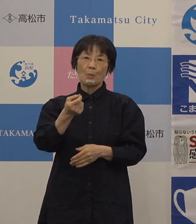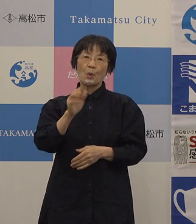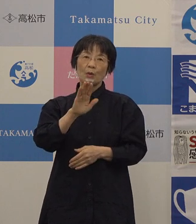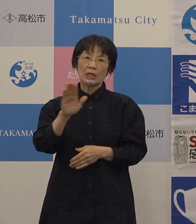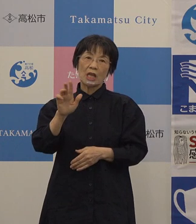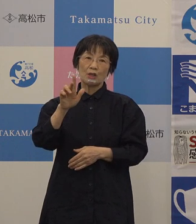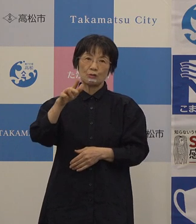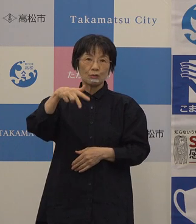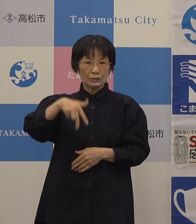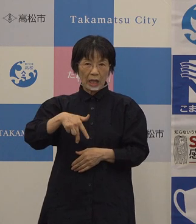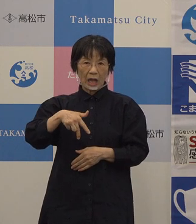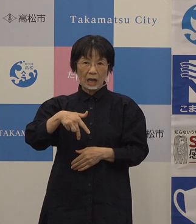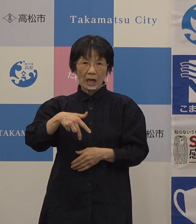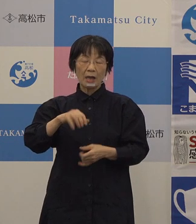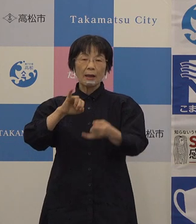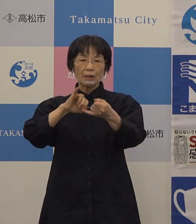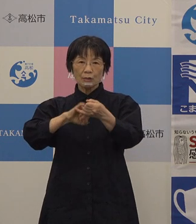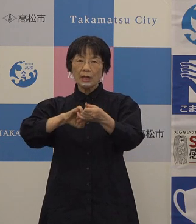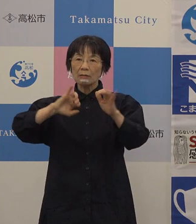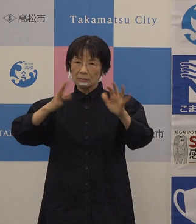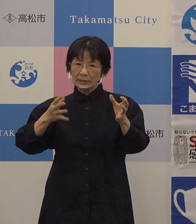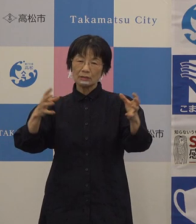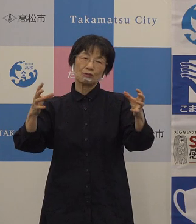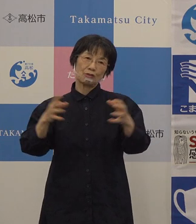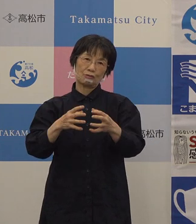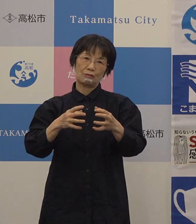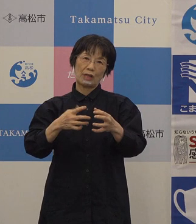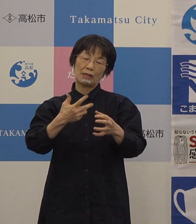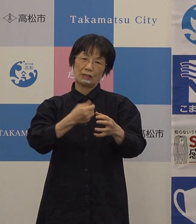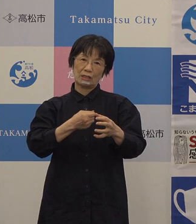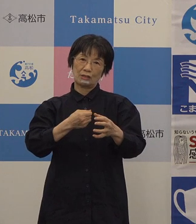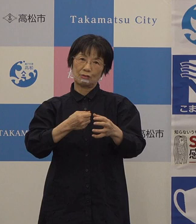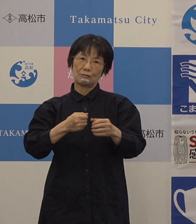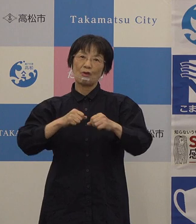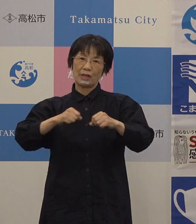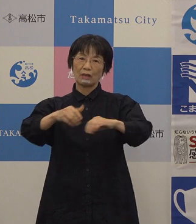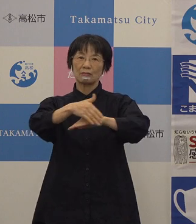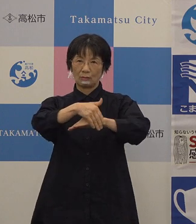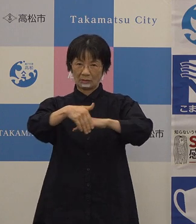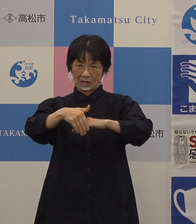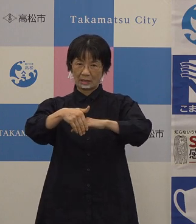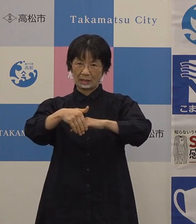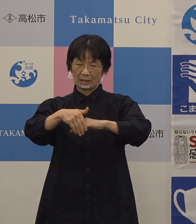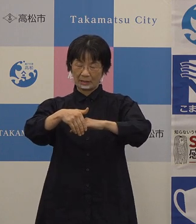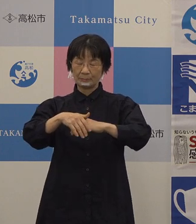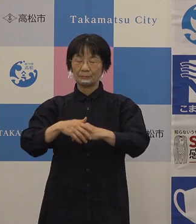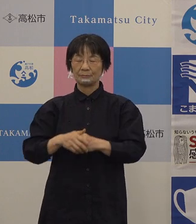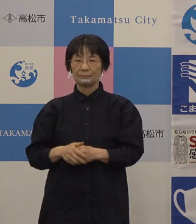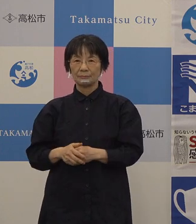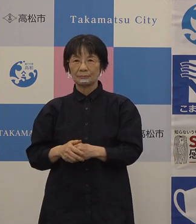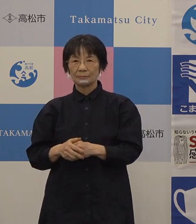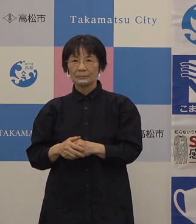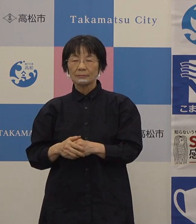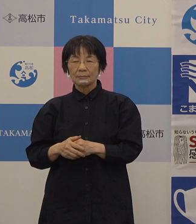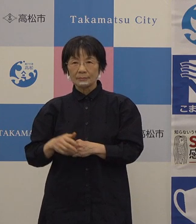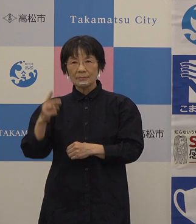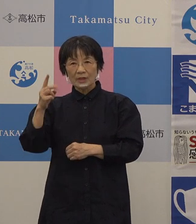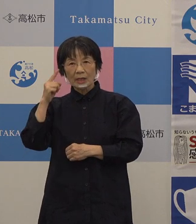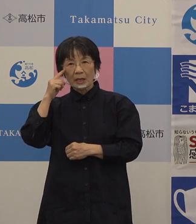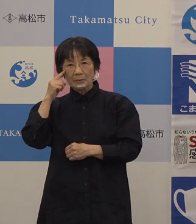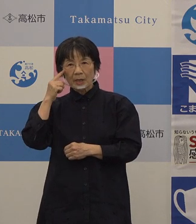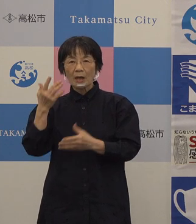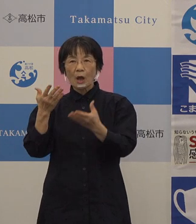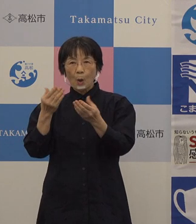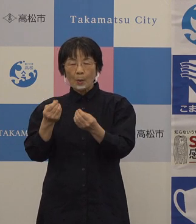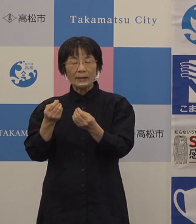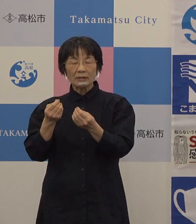での集団接種も実施をいたします。本市といたしましては、2回目接種を終えられた方、多くの方